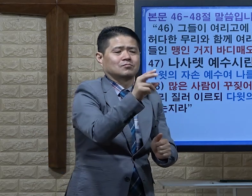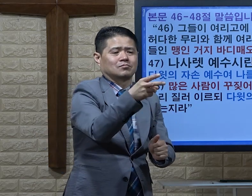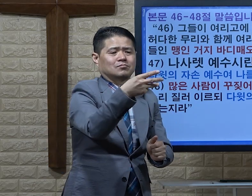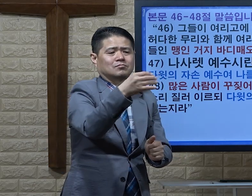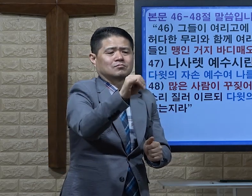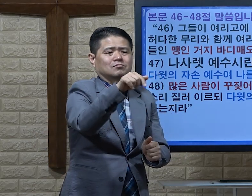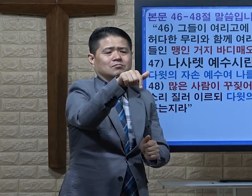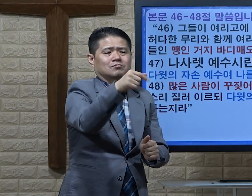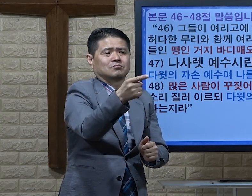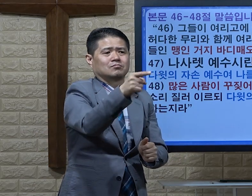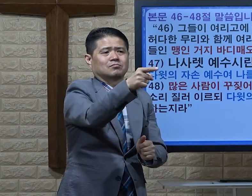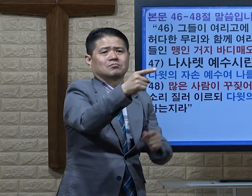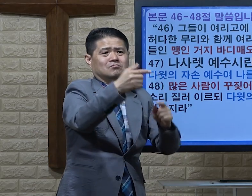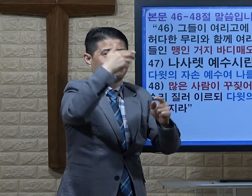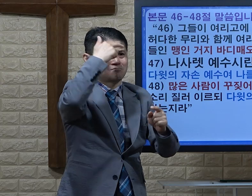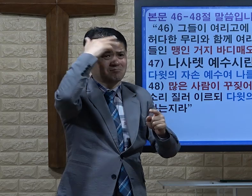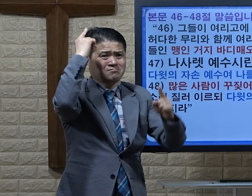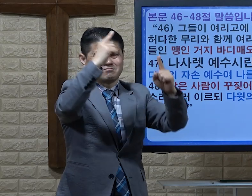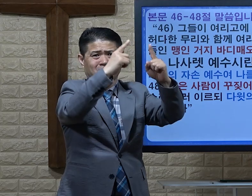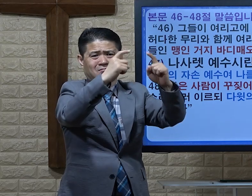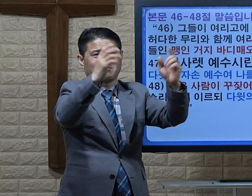이 여리고성에